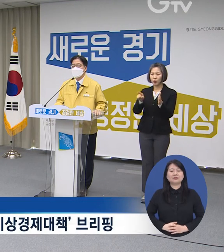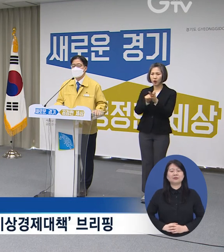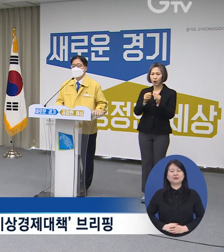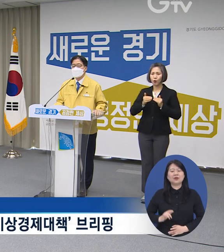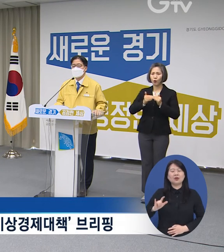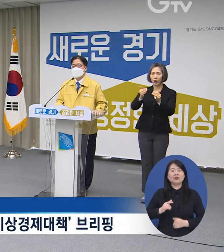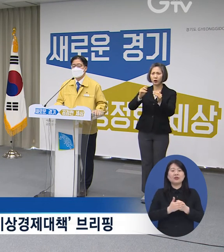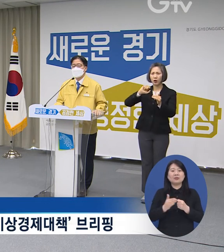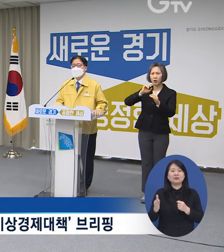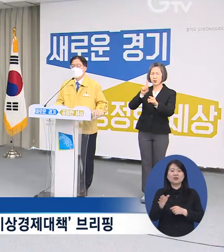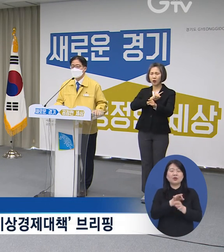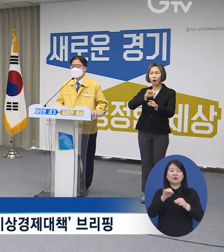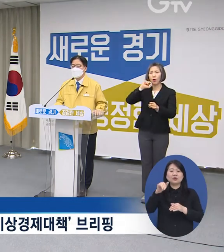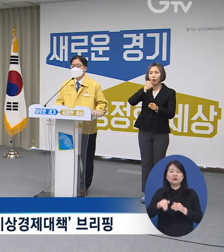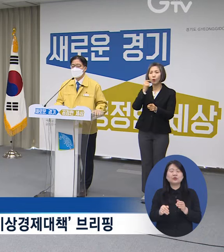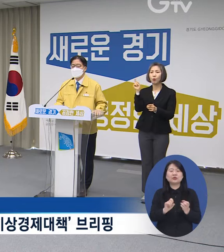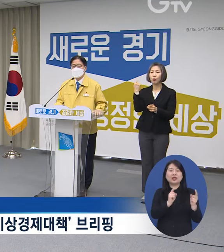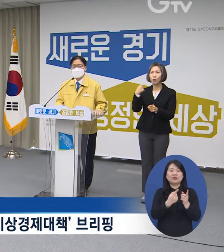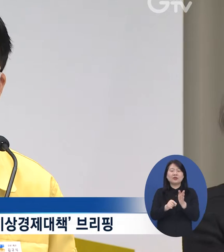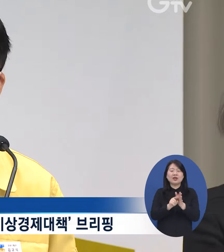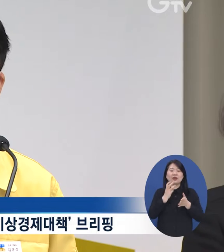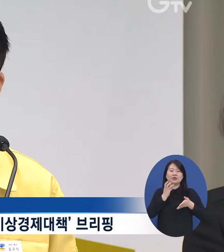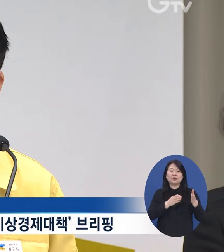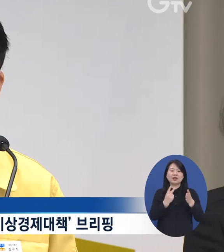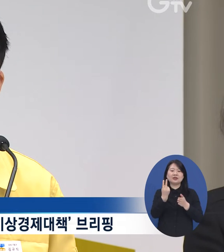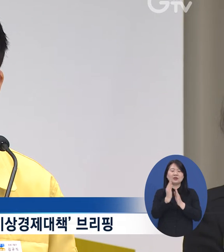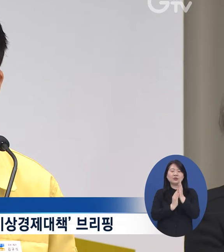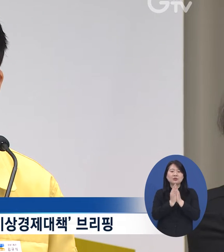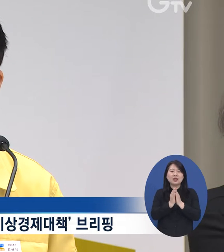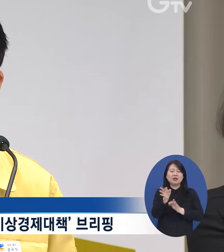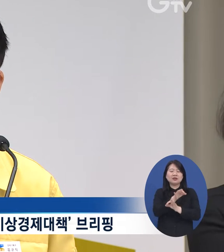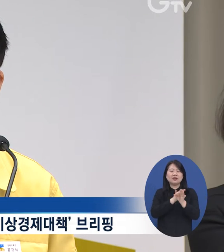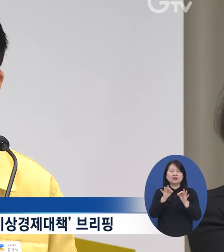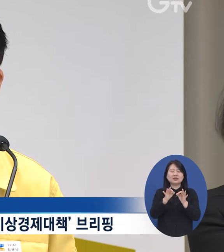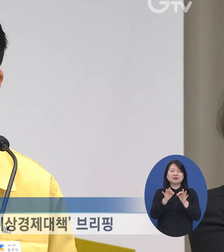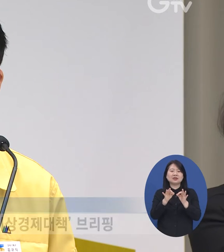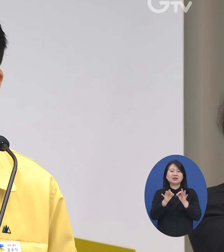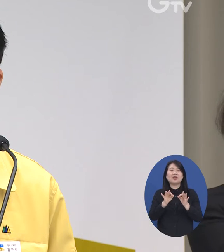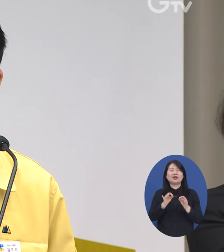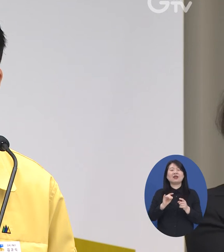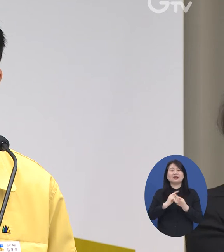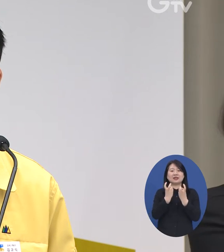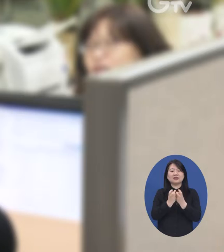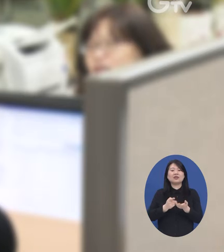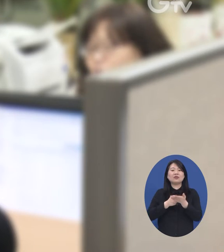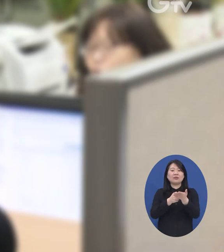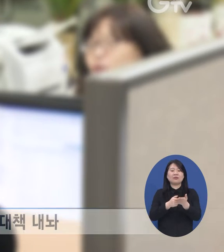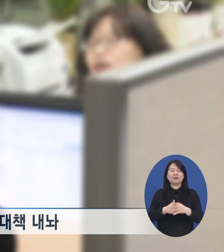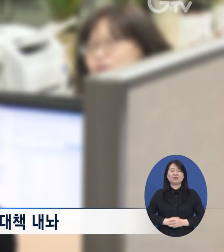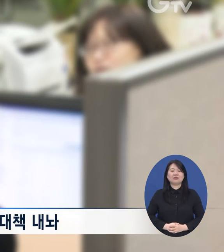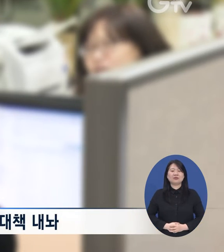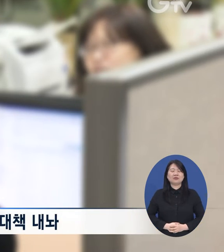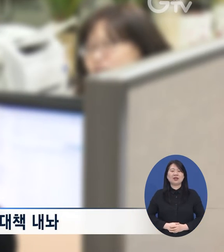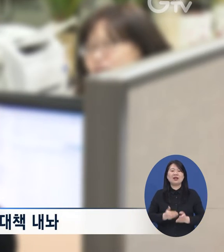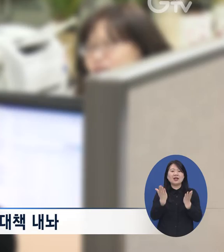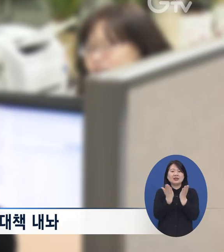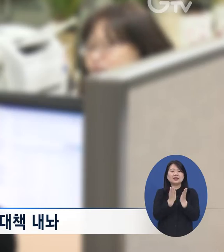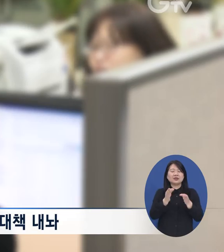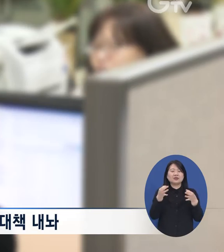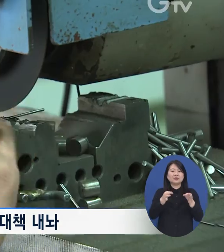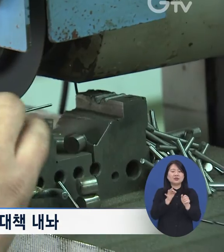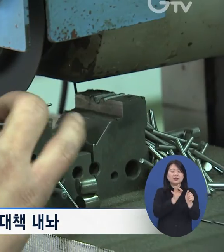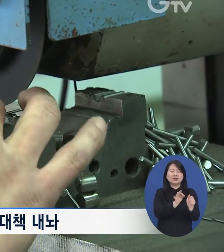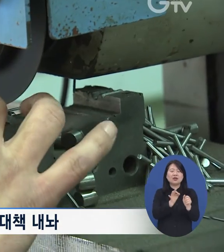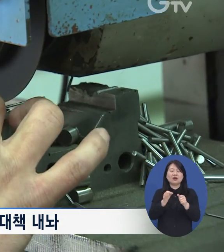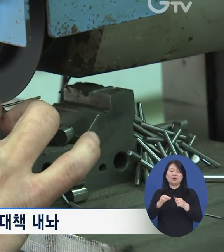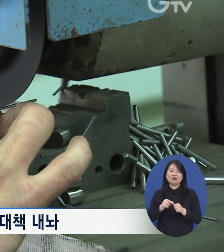코로나19로 위축된 경제를 살리기 위해 경기도가 2조 규모의 경제 방역 대책을 내놨습니다. 적기 금융 지원, 고용